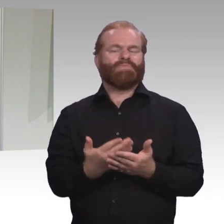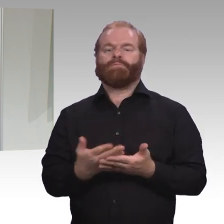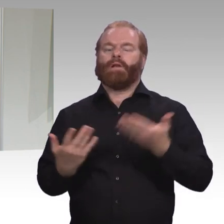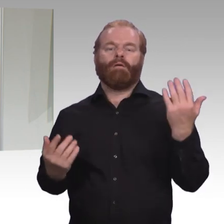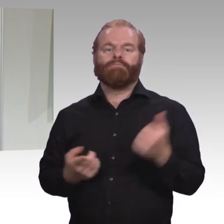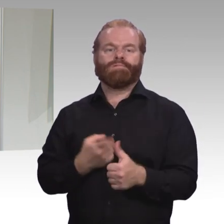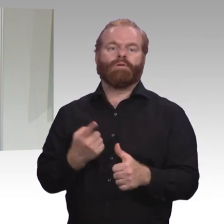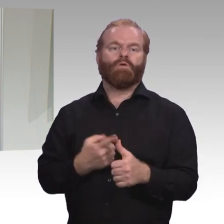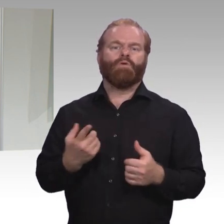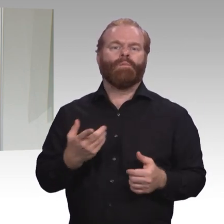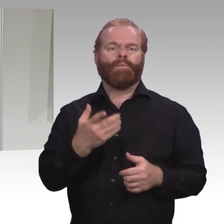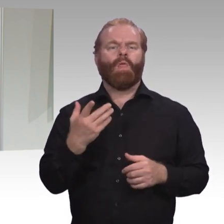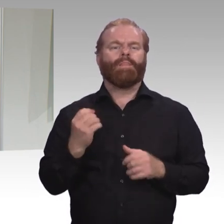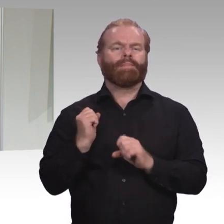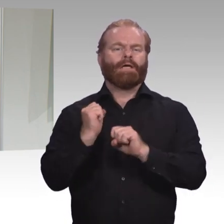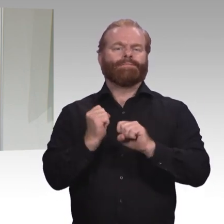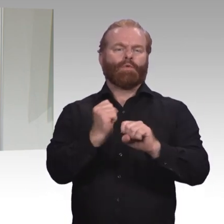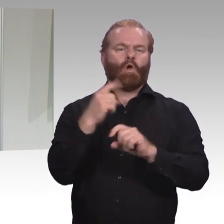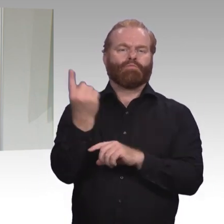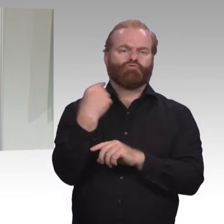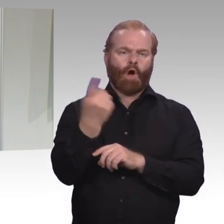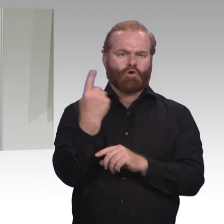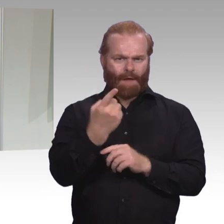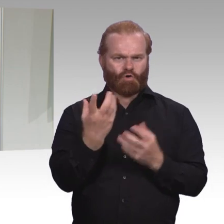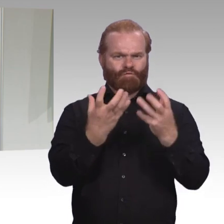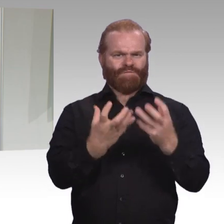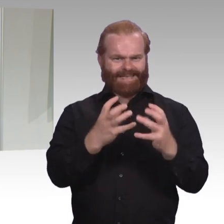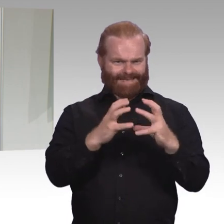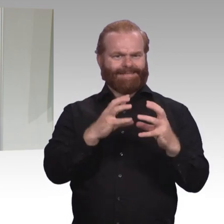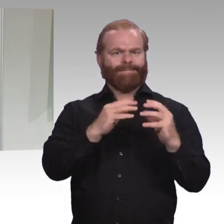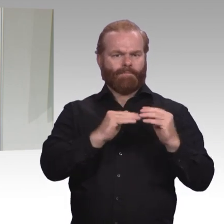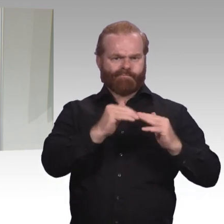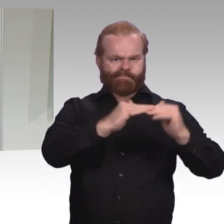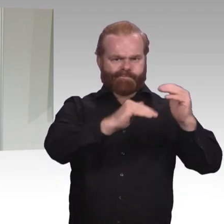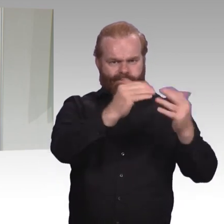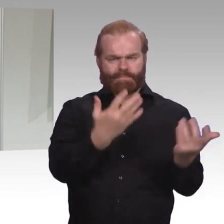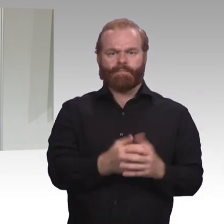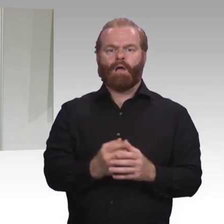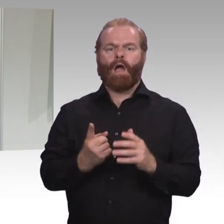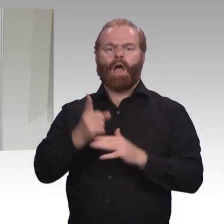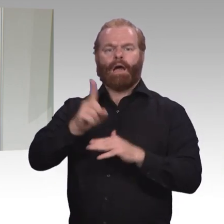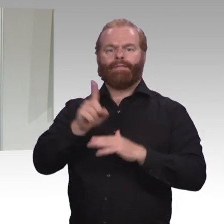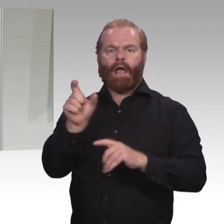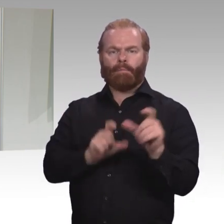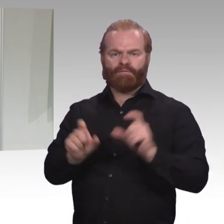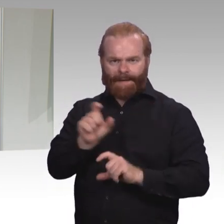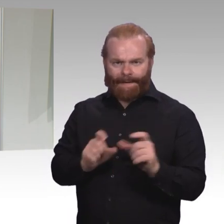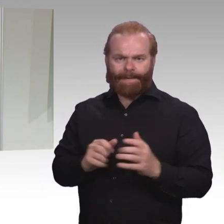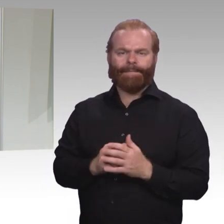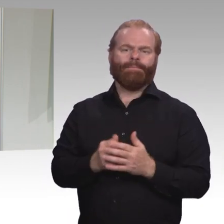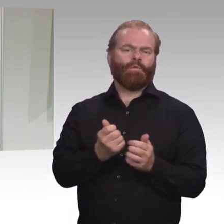der Speerspitzenbrigade für 2023. Es ist viel liegen geblieben in den letzten Monaten. Es